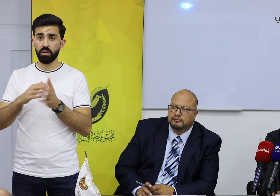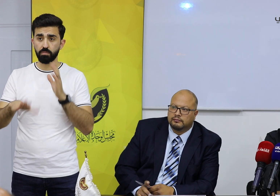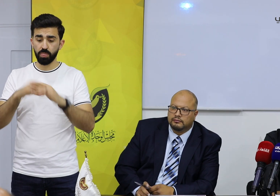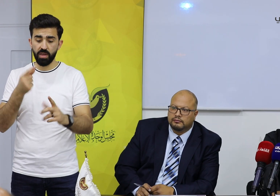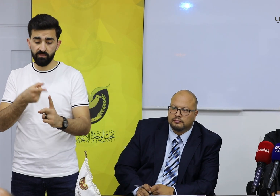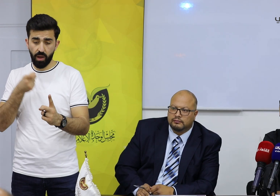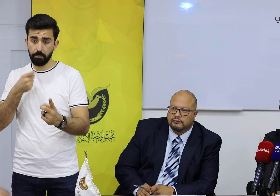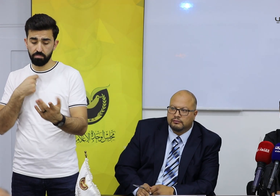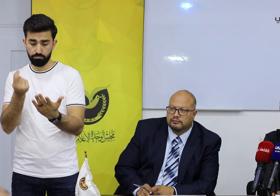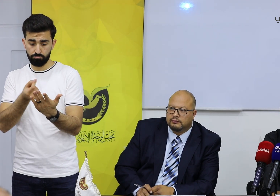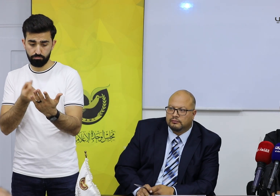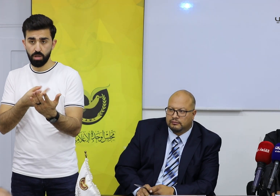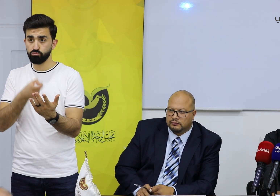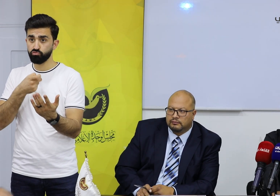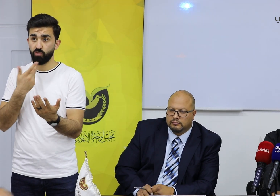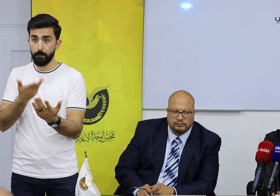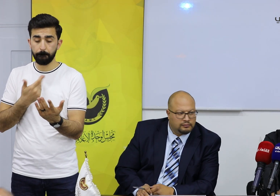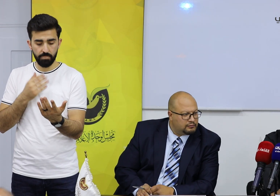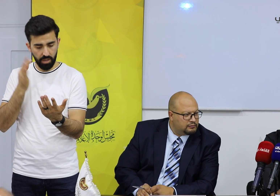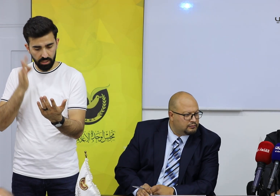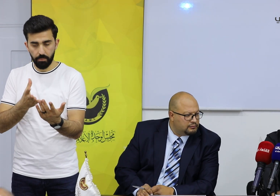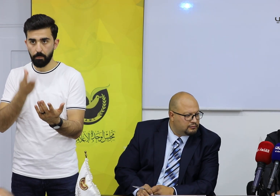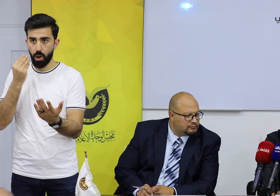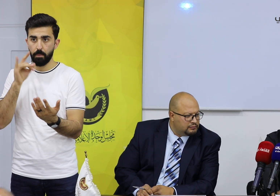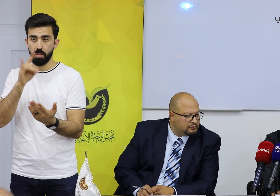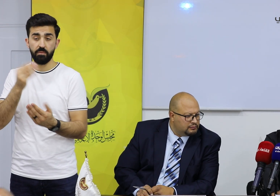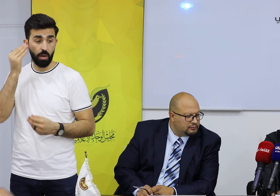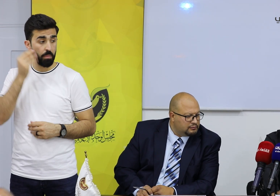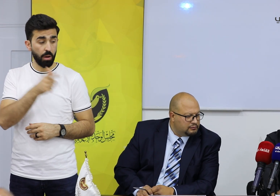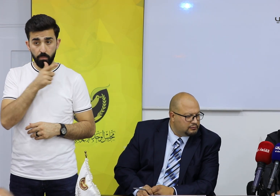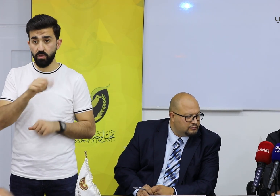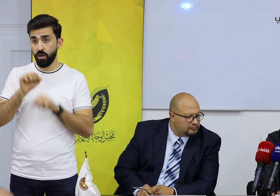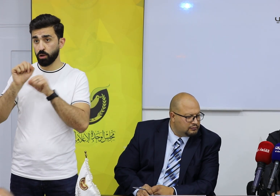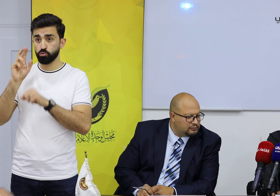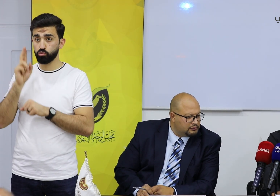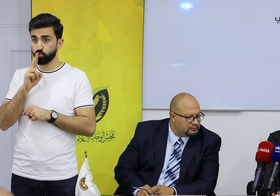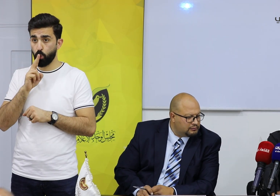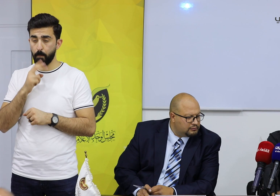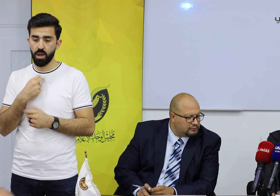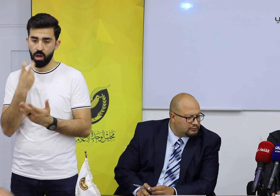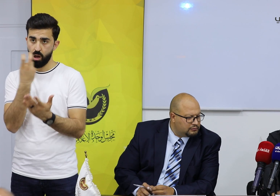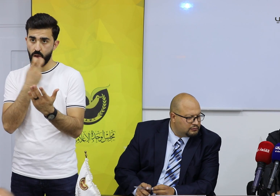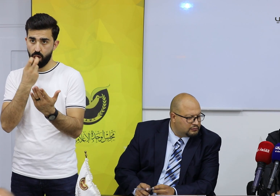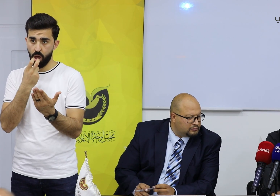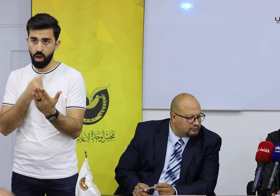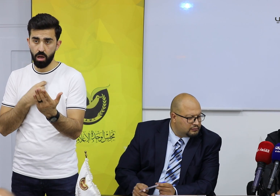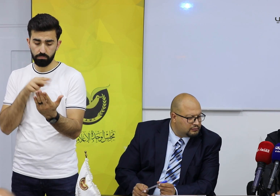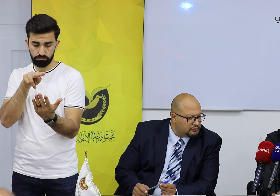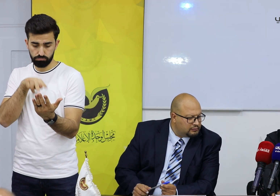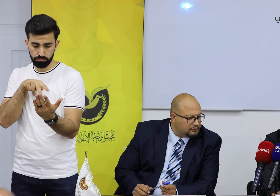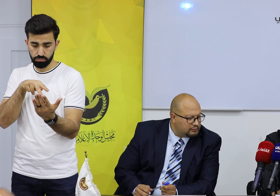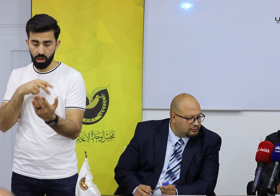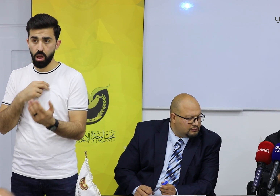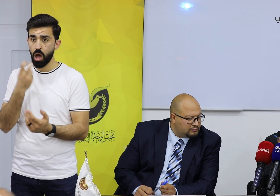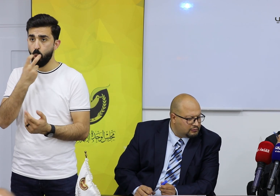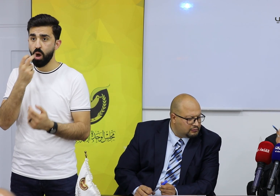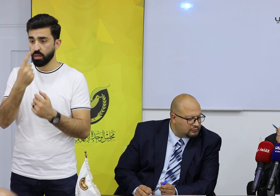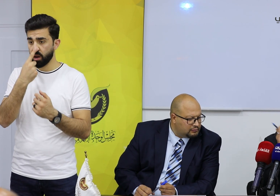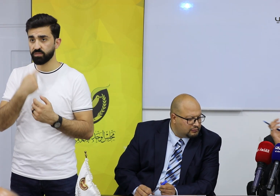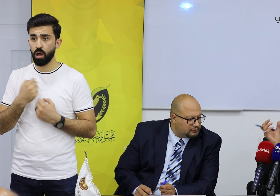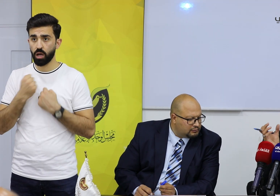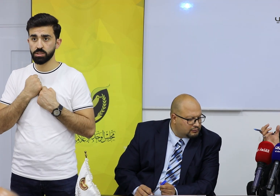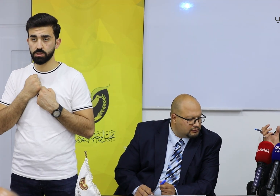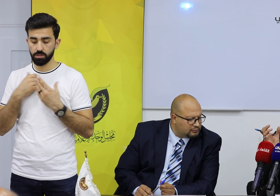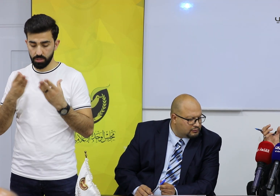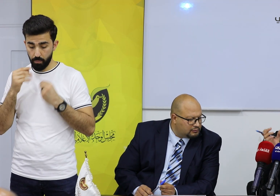100%. هلا هو له قواعد خاصة فيه. هلا يعني احنا الأشخاص الصم لما بدهم يقرأوا ويكتبوا هم بيكتبوا قواعد خاصة فيهم، يعني هو بكتب